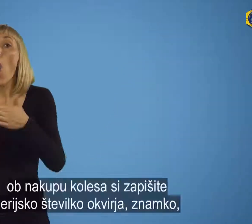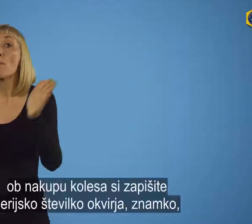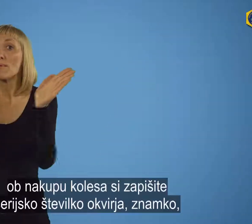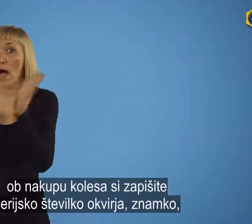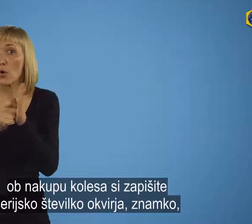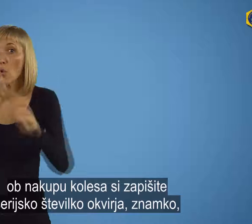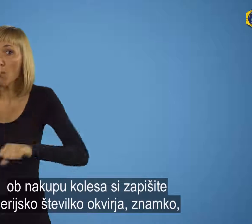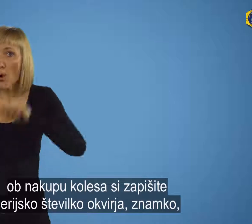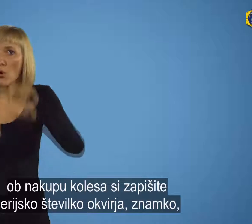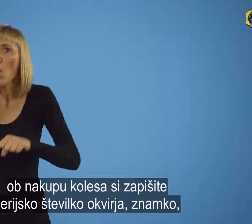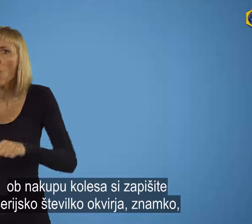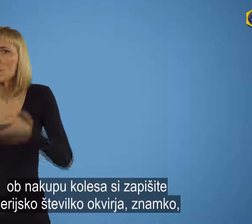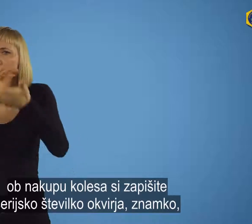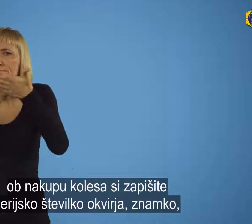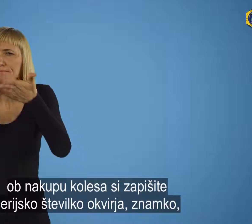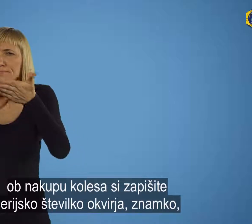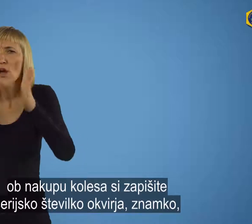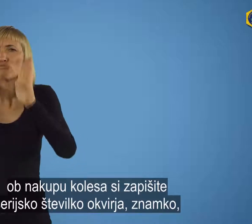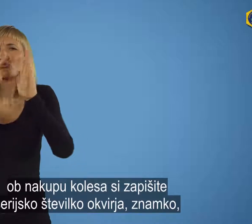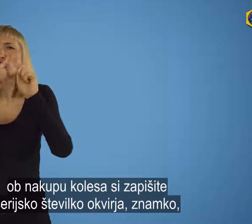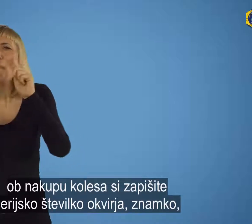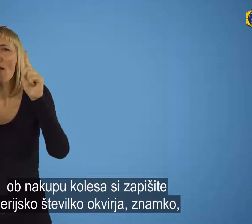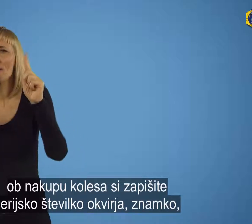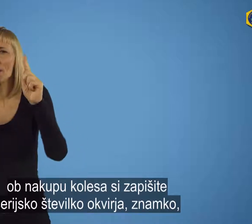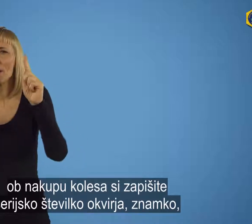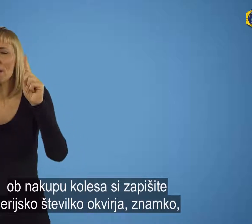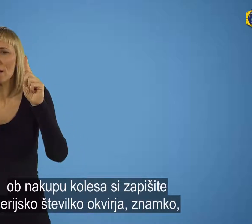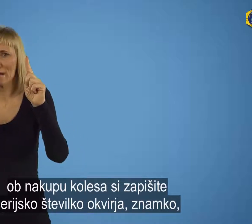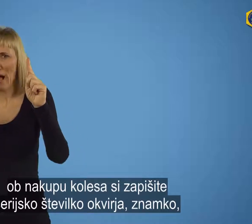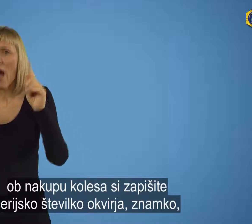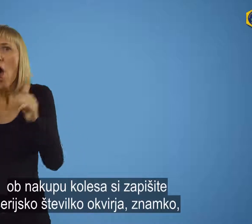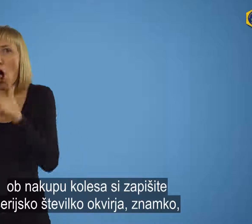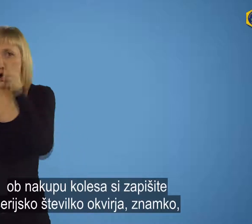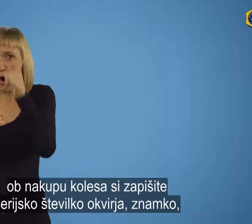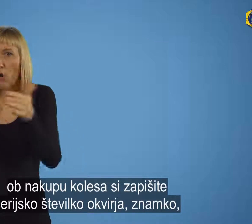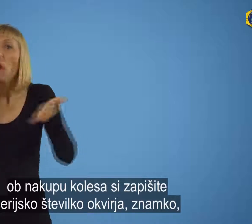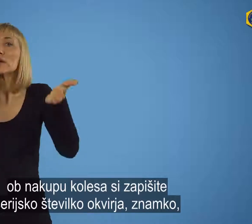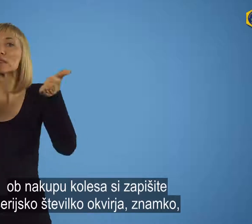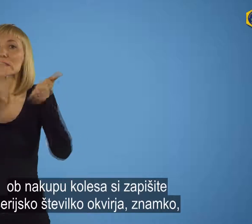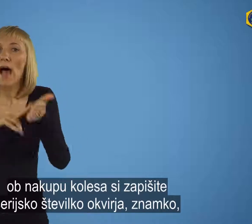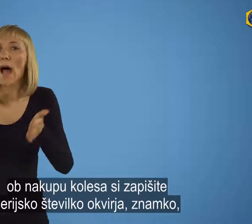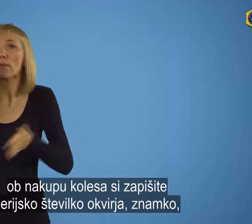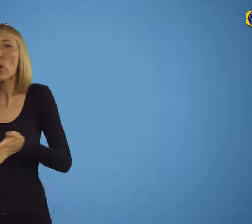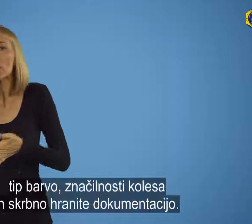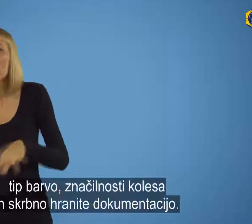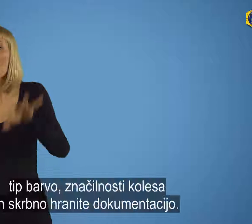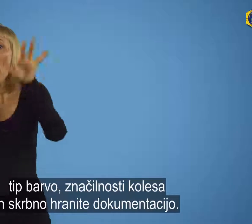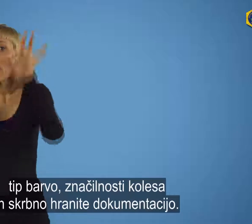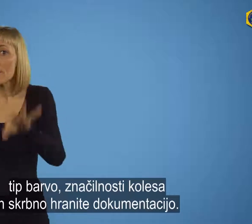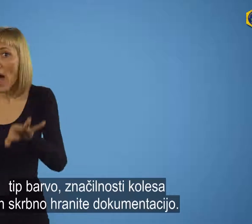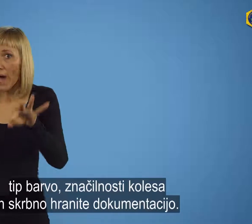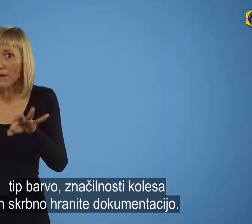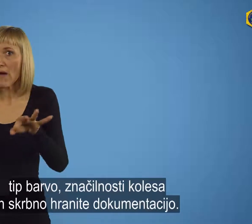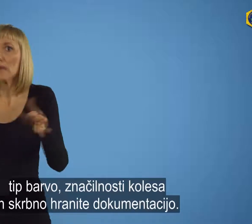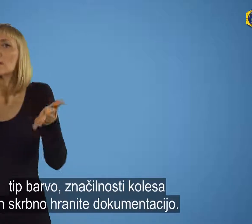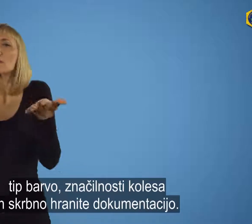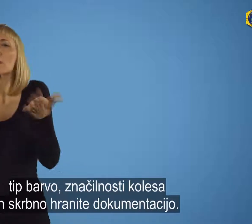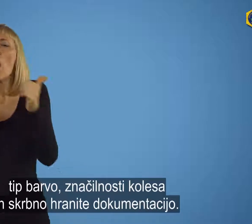Ob nakupu kolesa si zapišite serijsko številko okvirja, znamko, tip, barvo, značilnosti